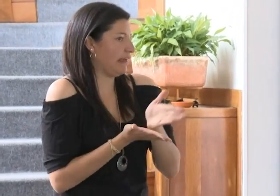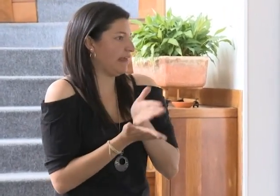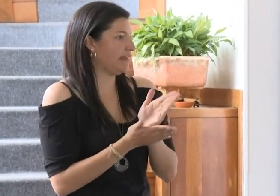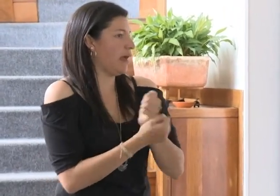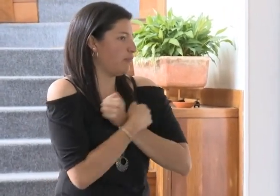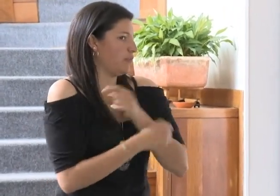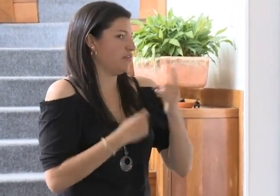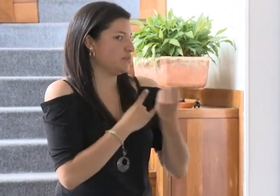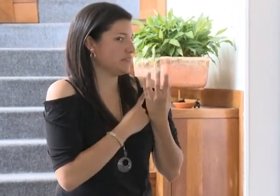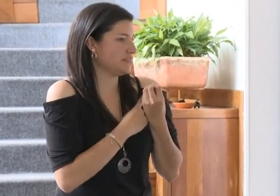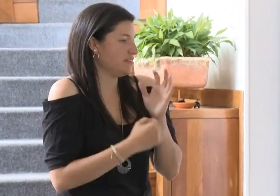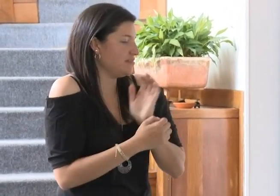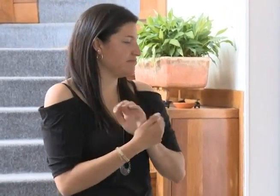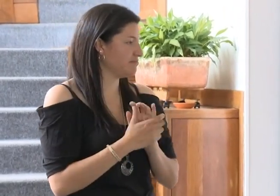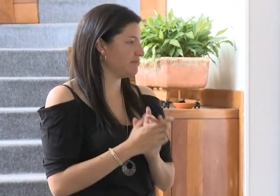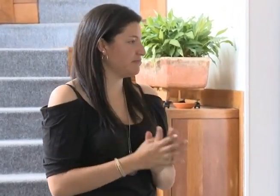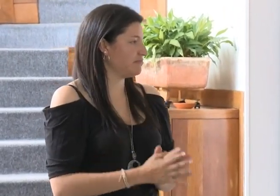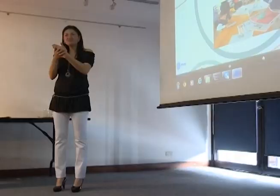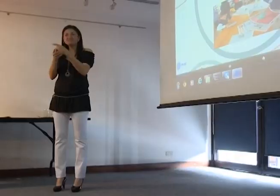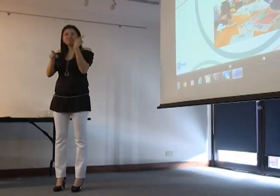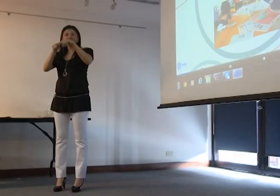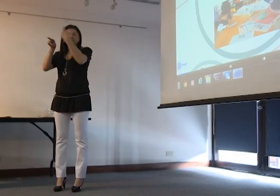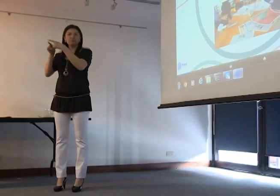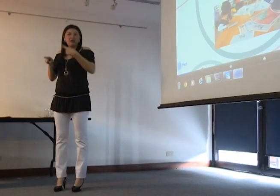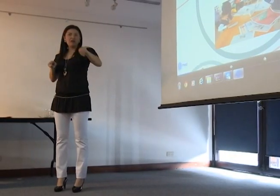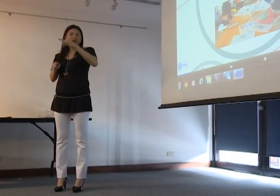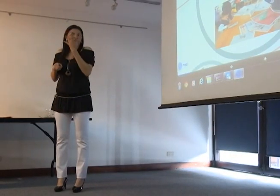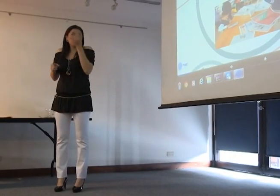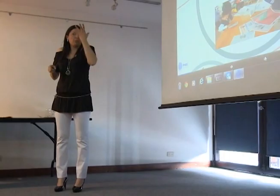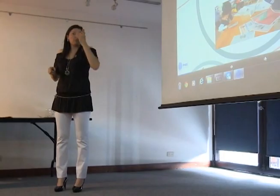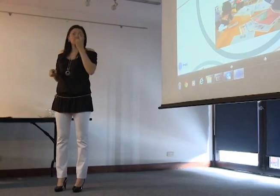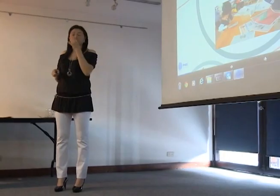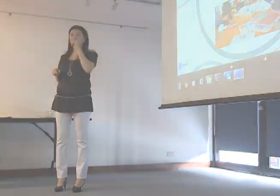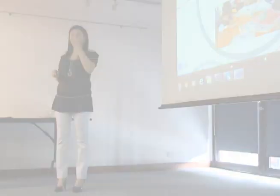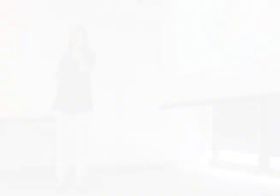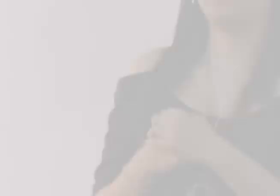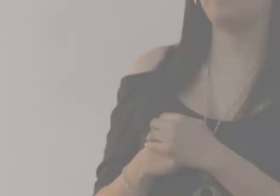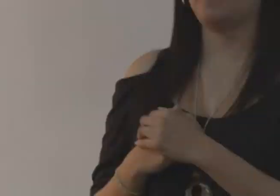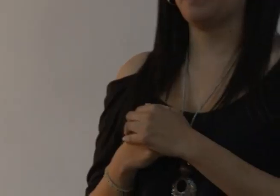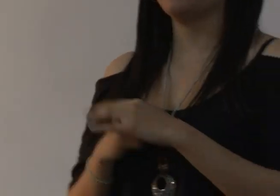dificultades, yo sé que sí, pero amo la universidad y le agradezco.